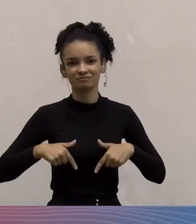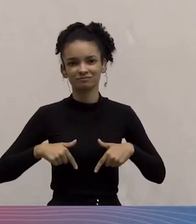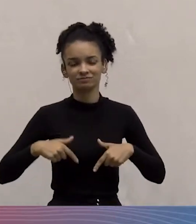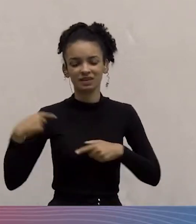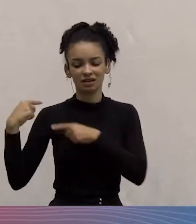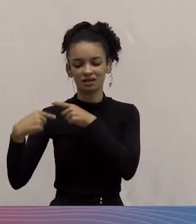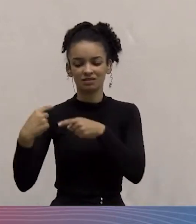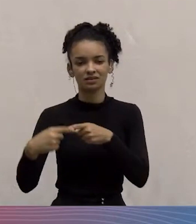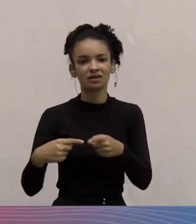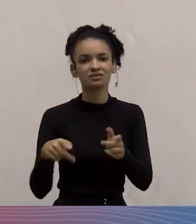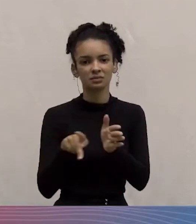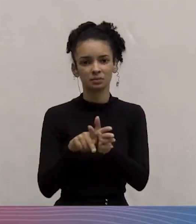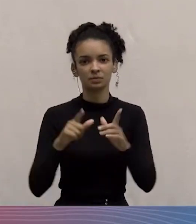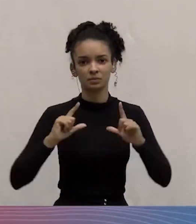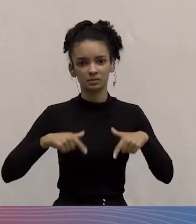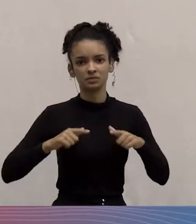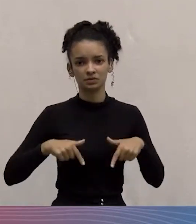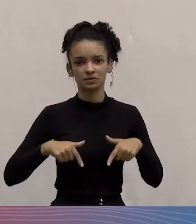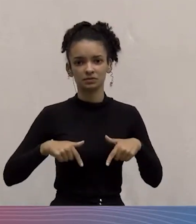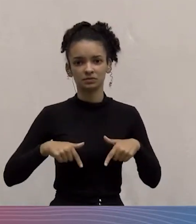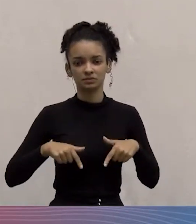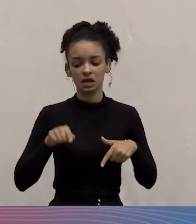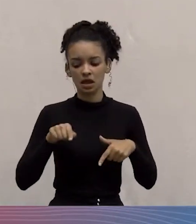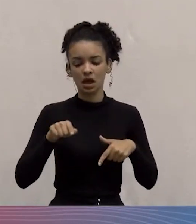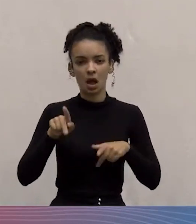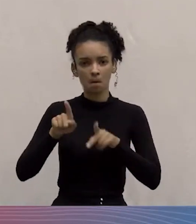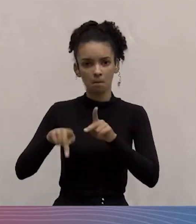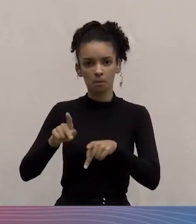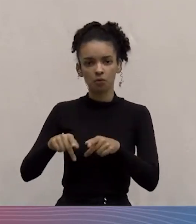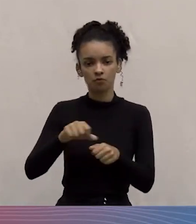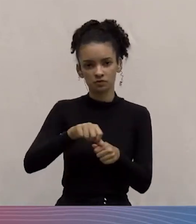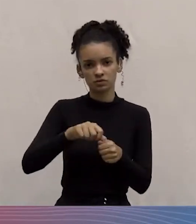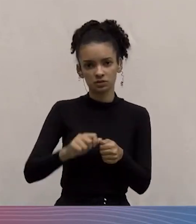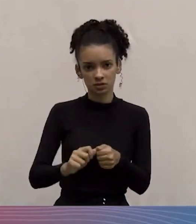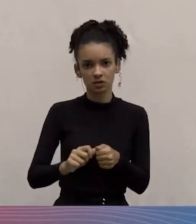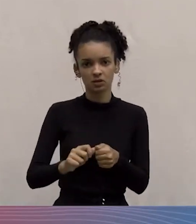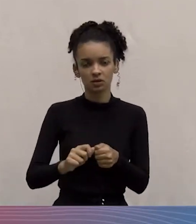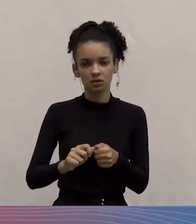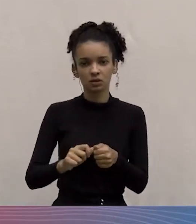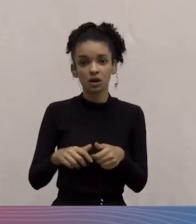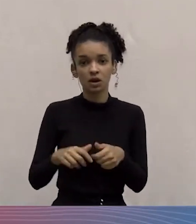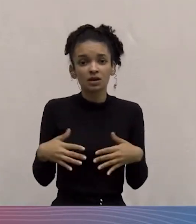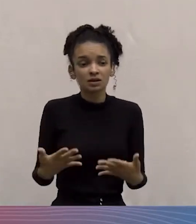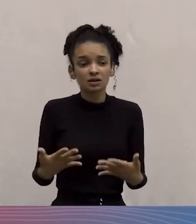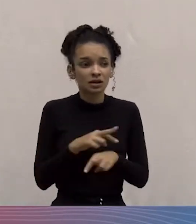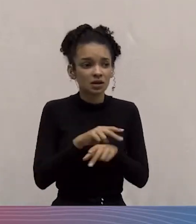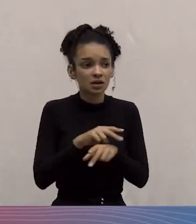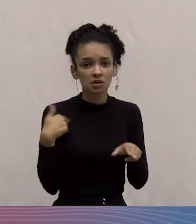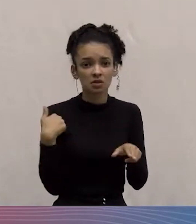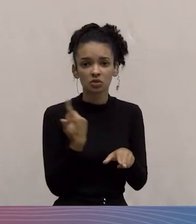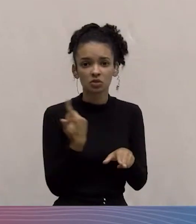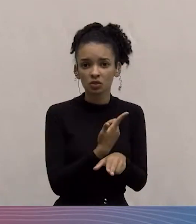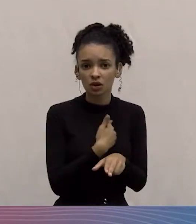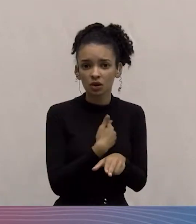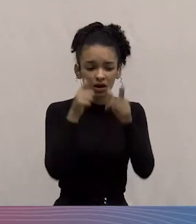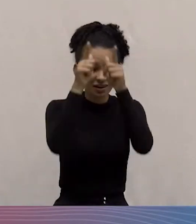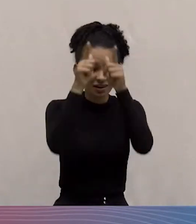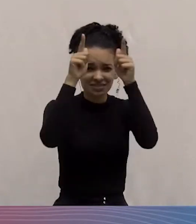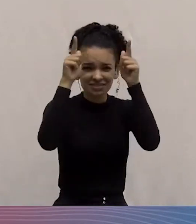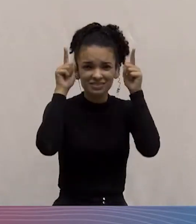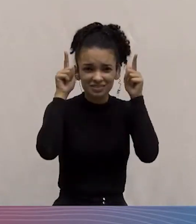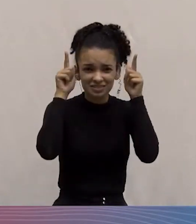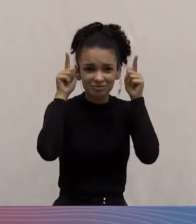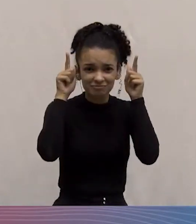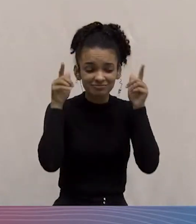de Israel, que é o povo circuncidado. Portanto, irmãos, nós gentios estávamos